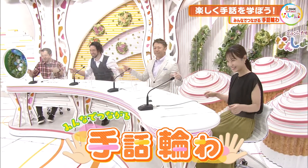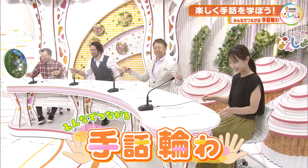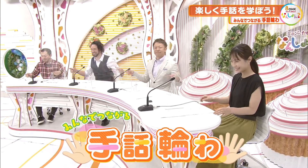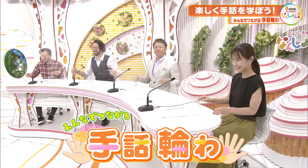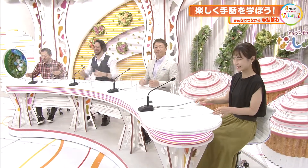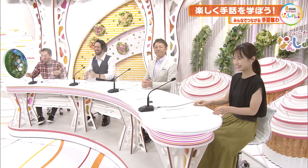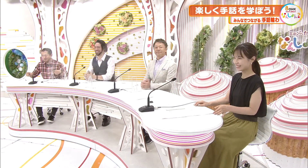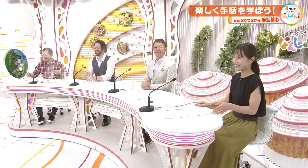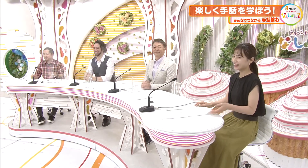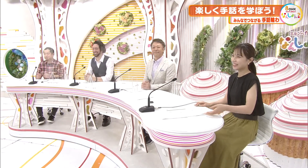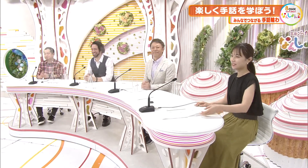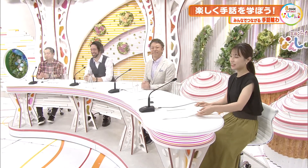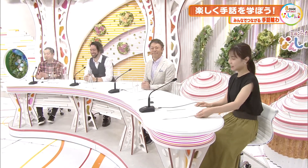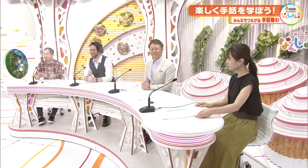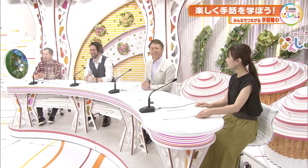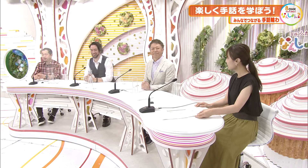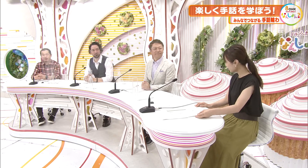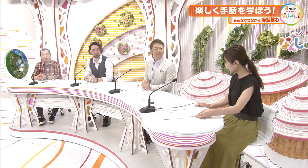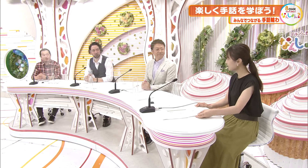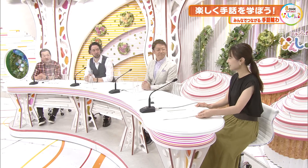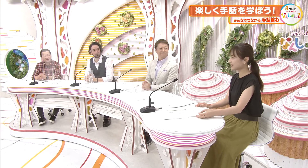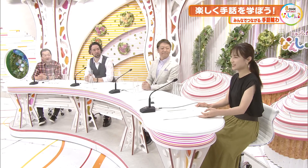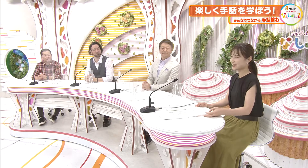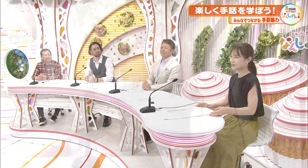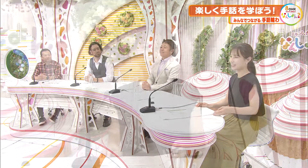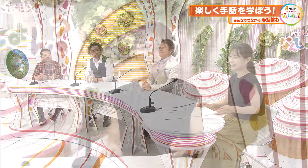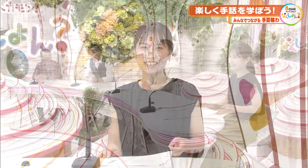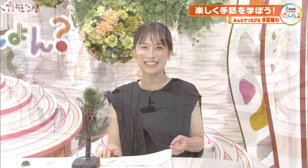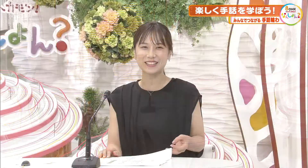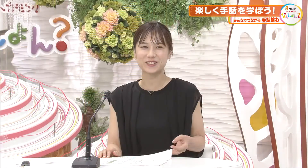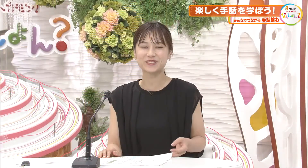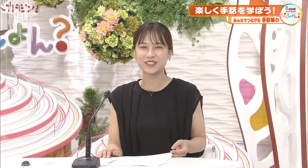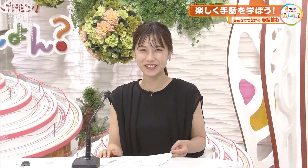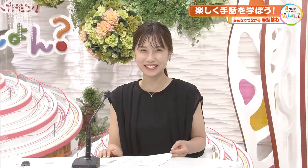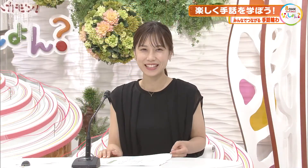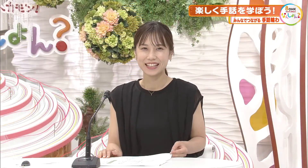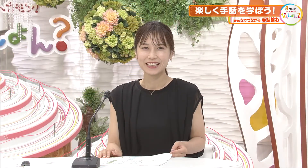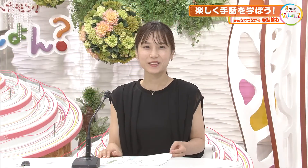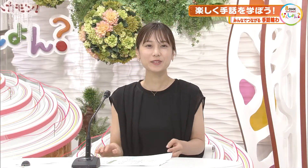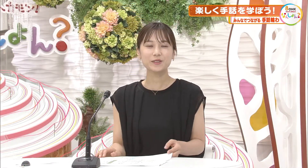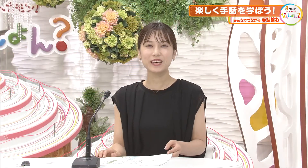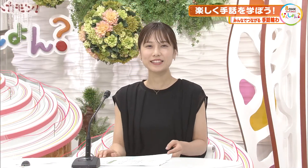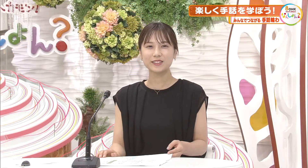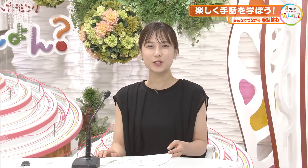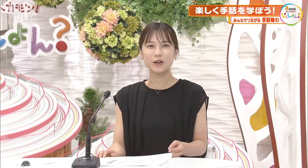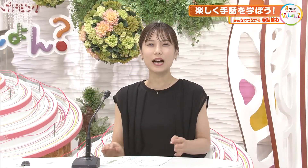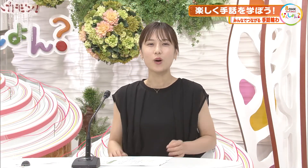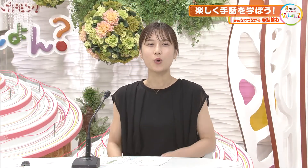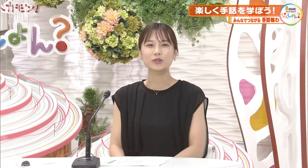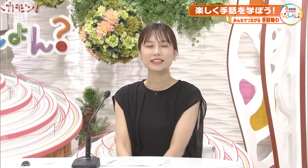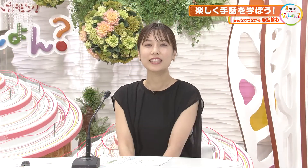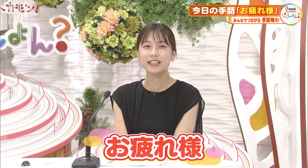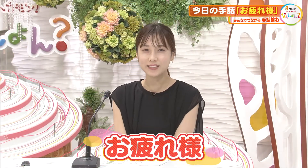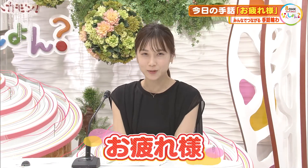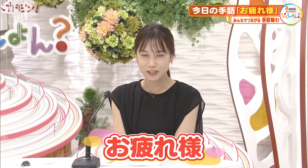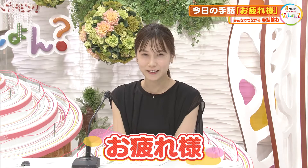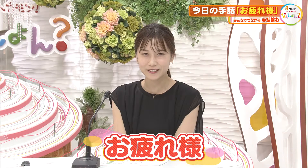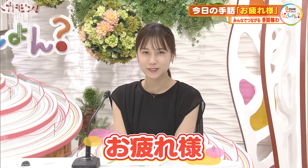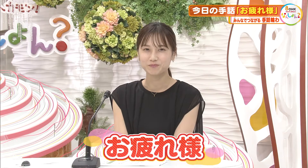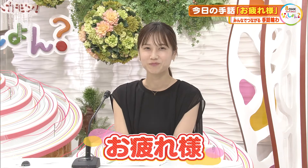。我々も一緒にね、手話について学んでいきたいと思います。今日紹介するのはお疲れ様です。ハ